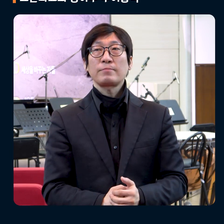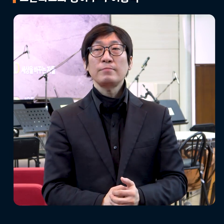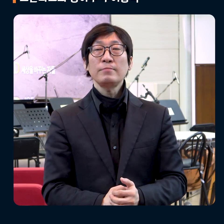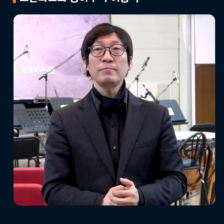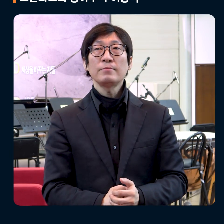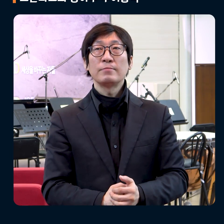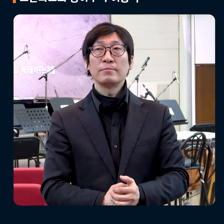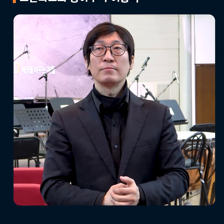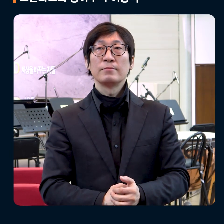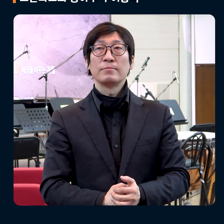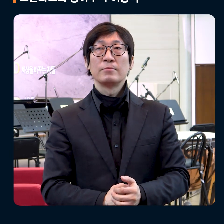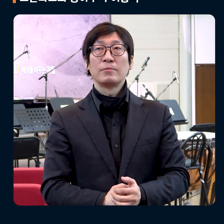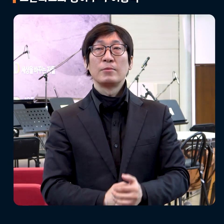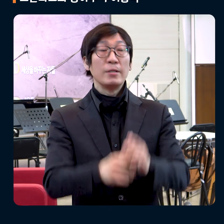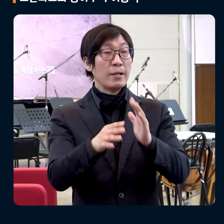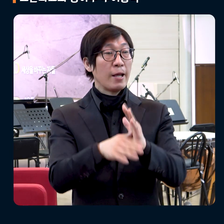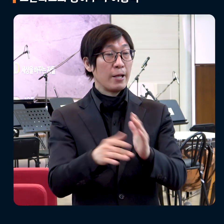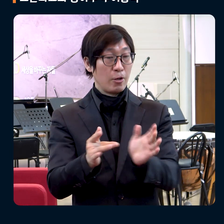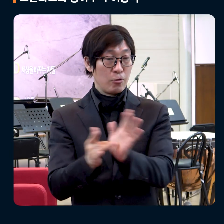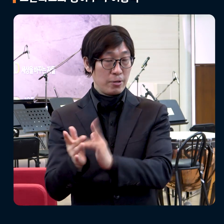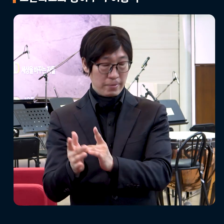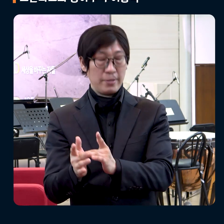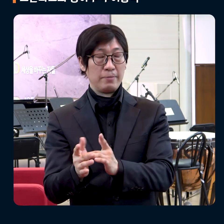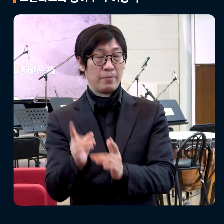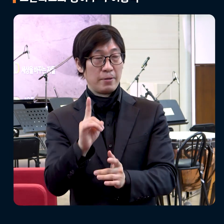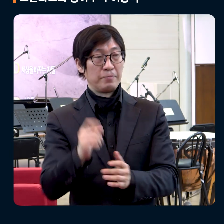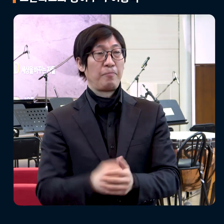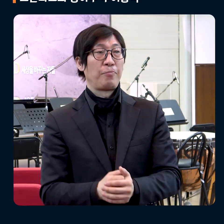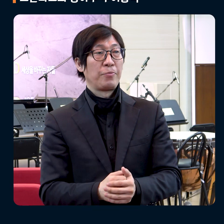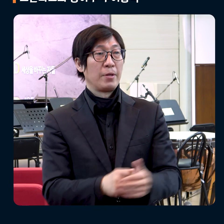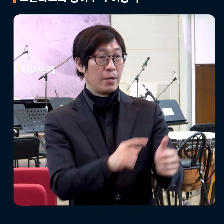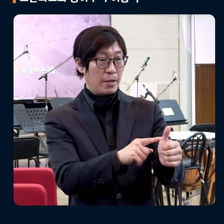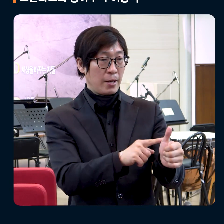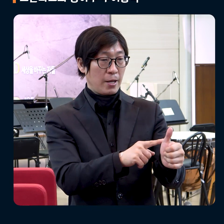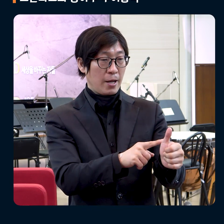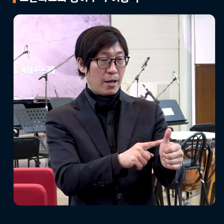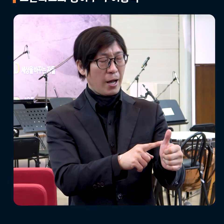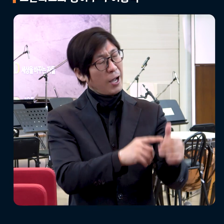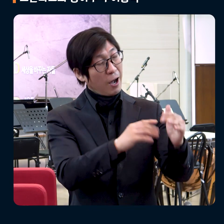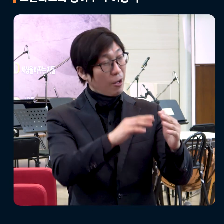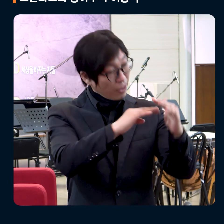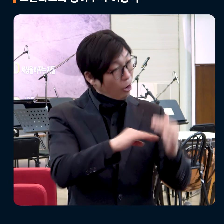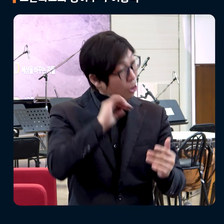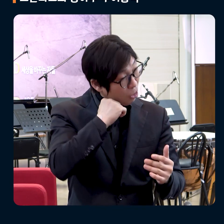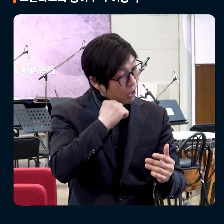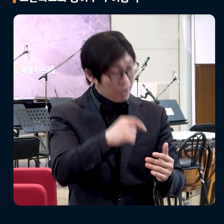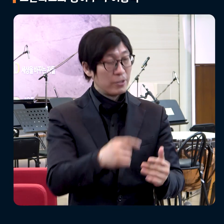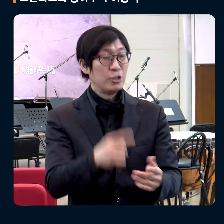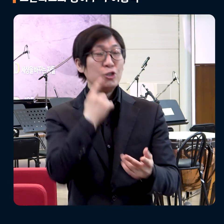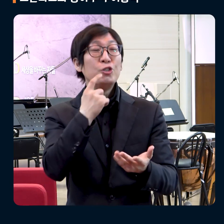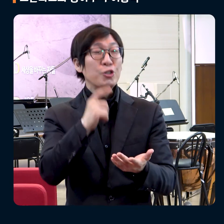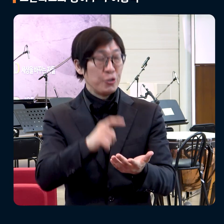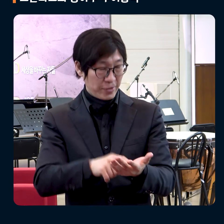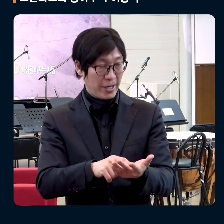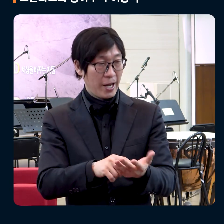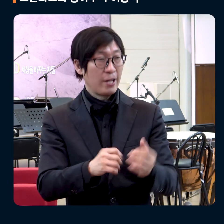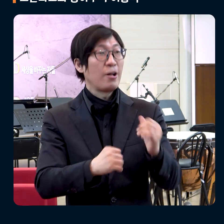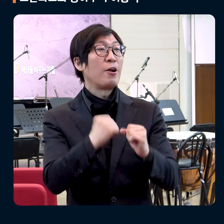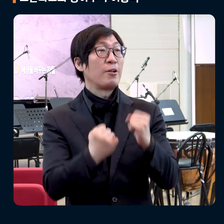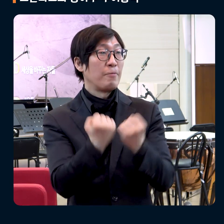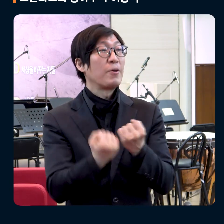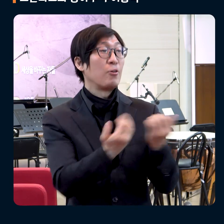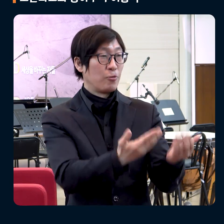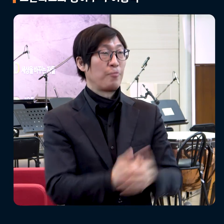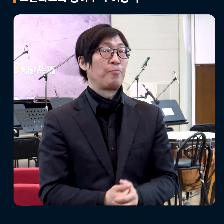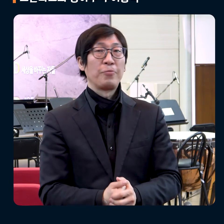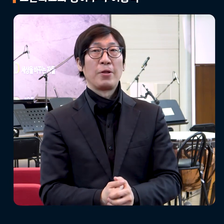놀랍게 생각합니다. 그때 예수님께서 이제 그가 알아듣기 쉽게 일단 자연적인 현상으로 얘기해